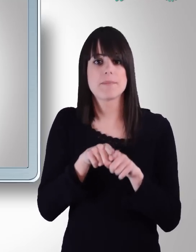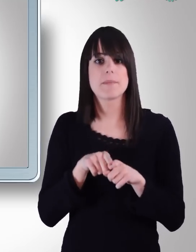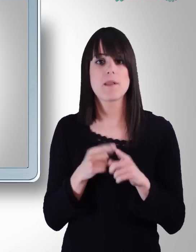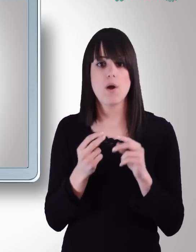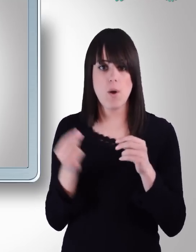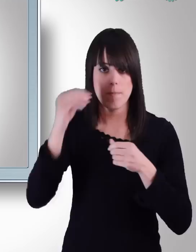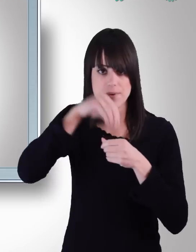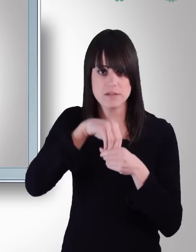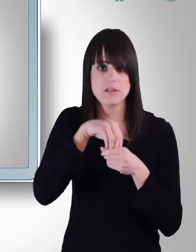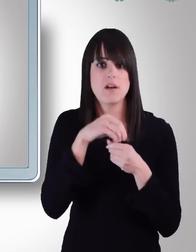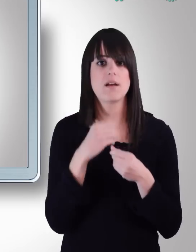vam se fotografija pronađe.